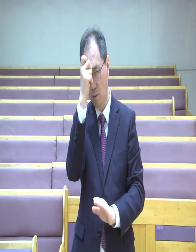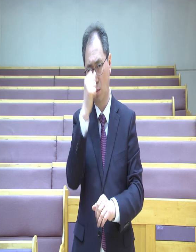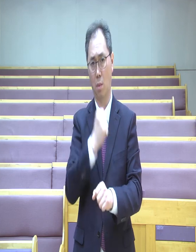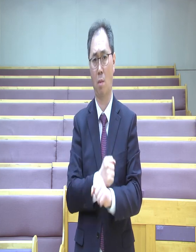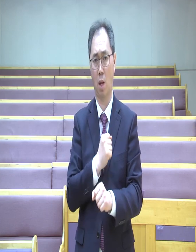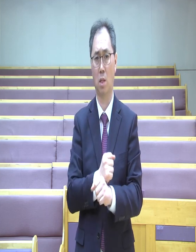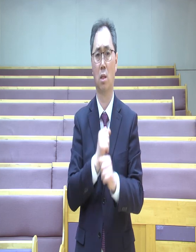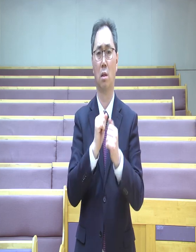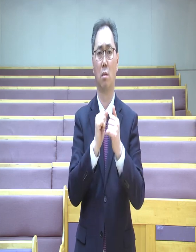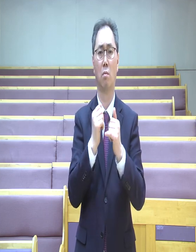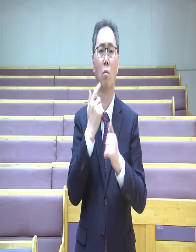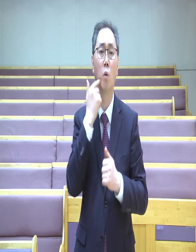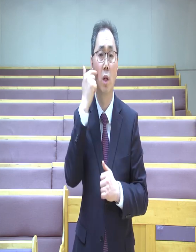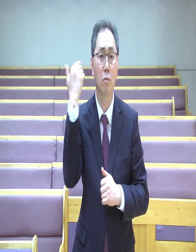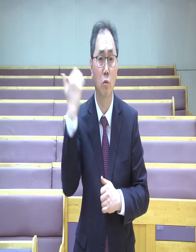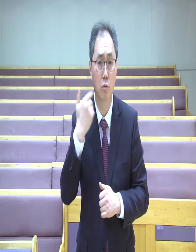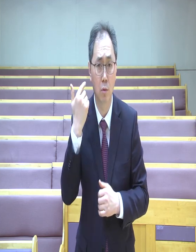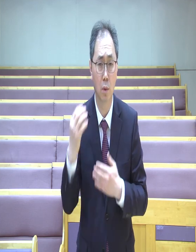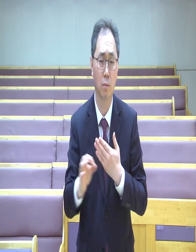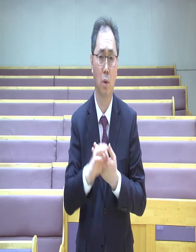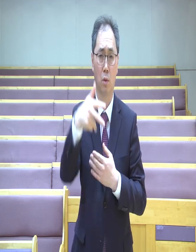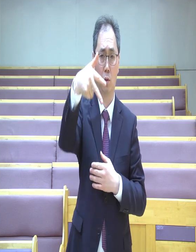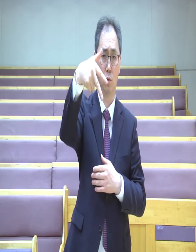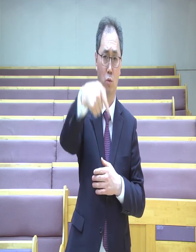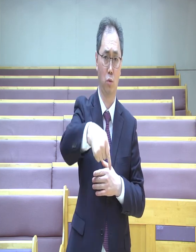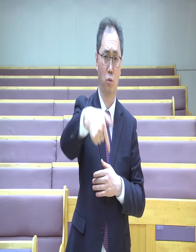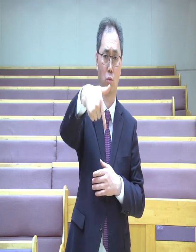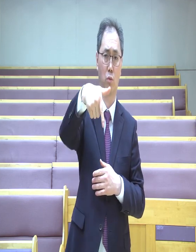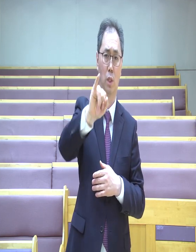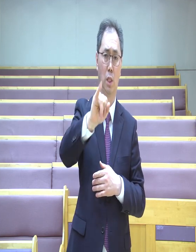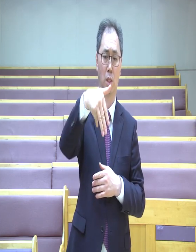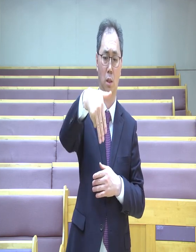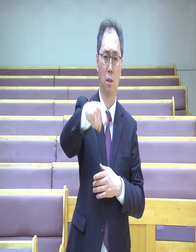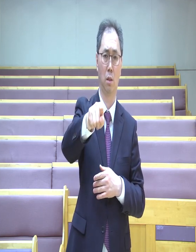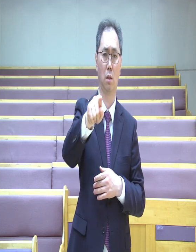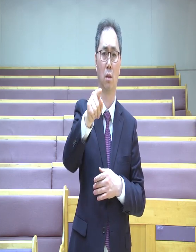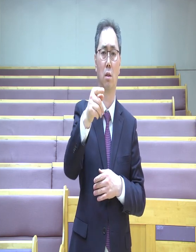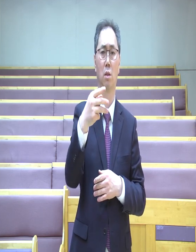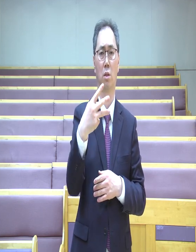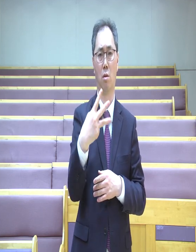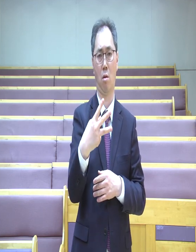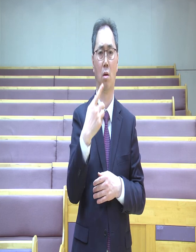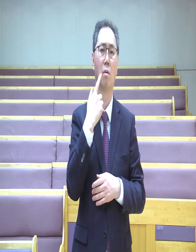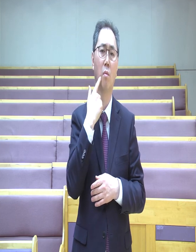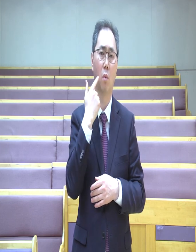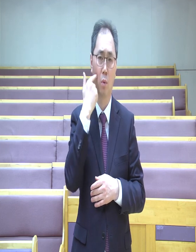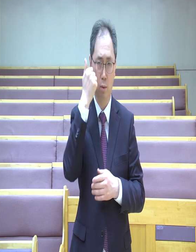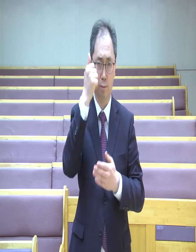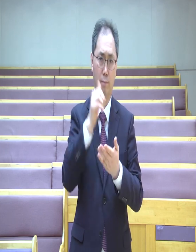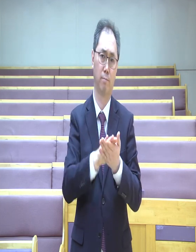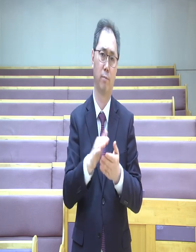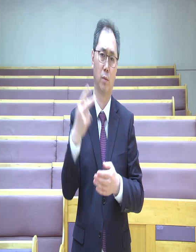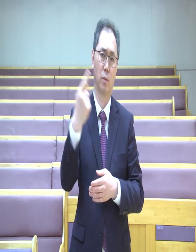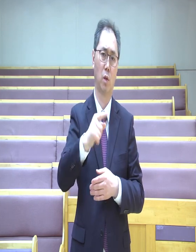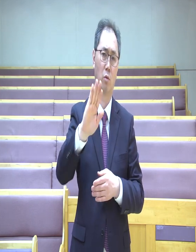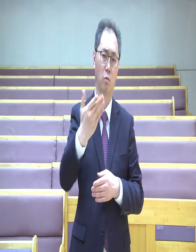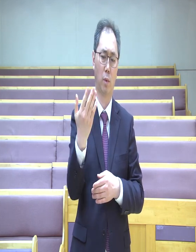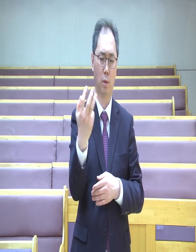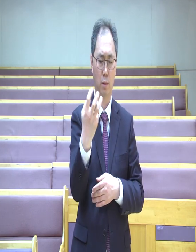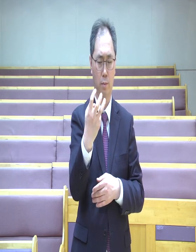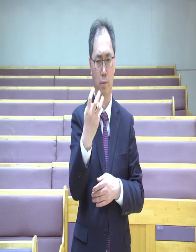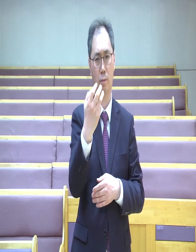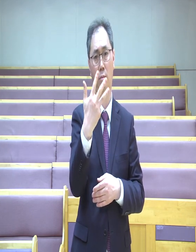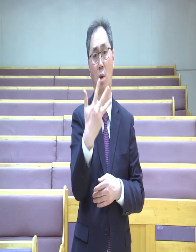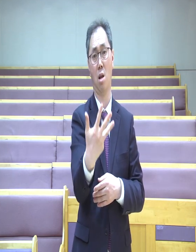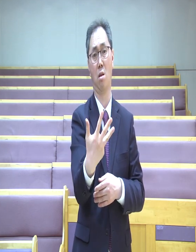대표적인 분이 주기철 목사님이라 할 수 있겠죠. 1938년 주기철 목사님은